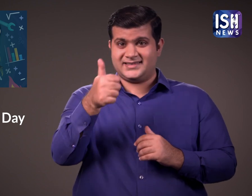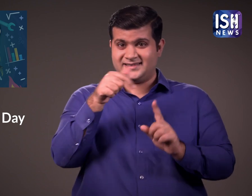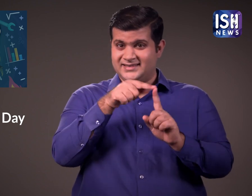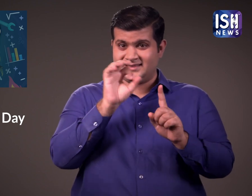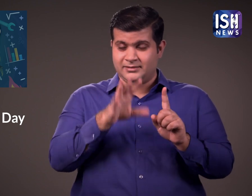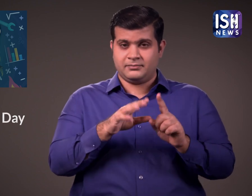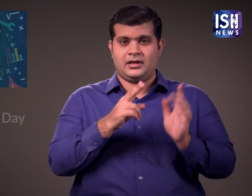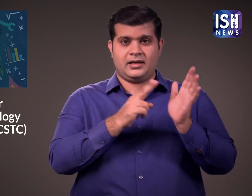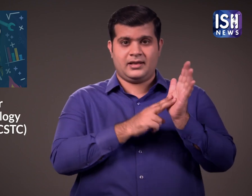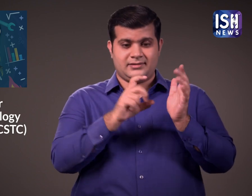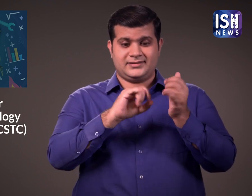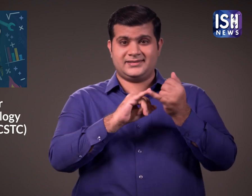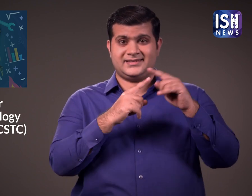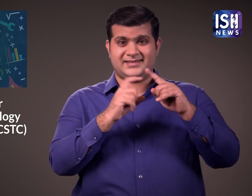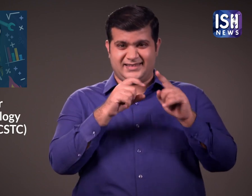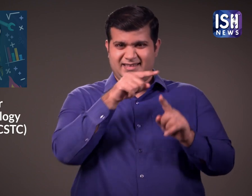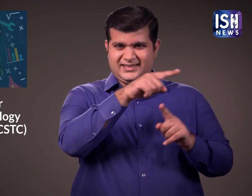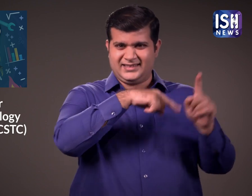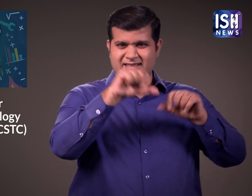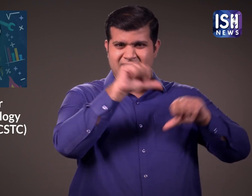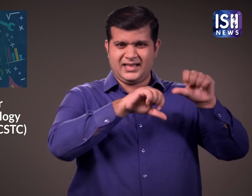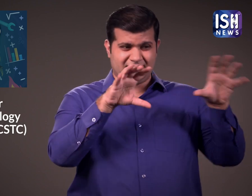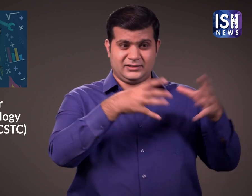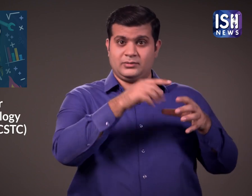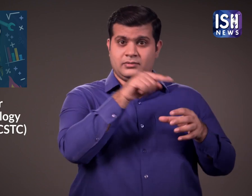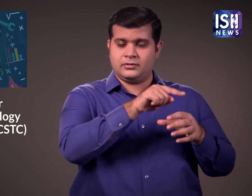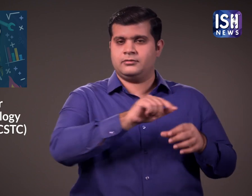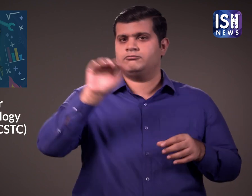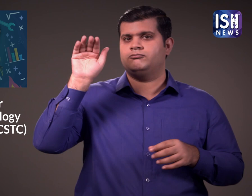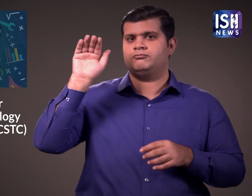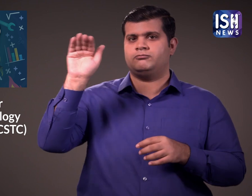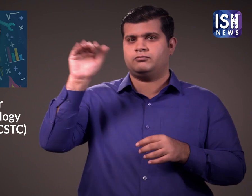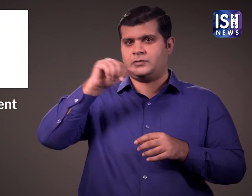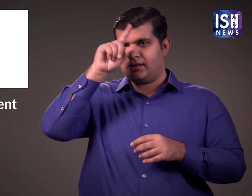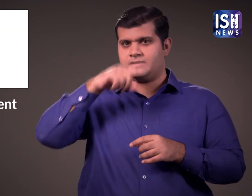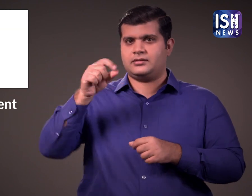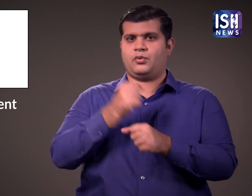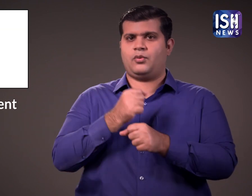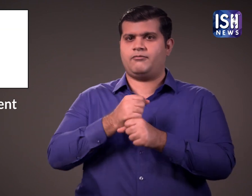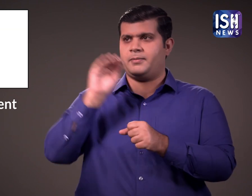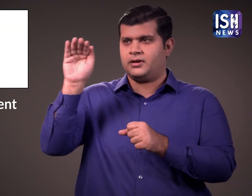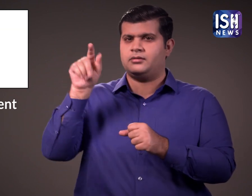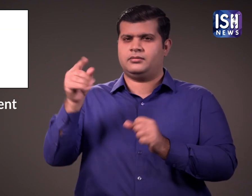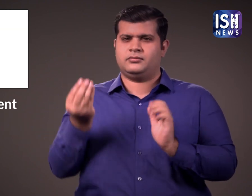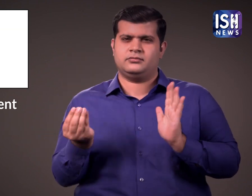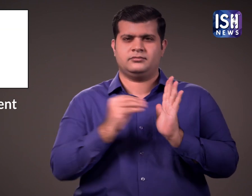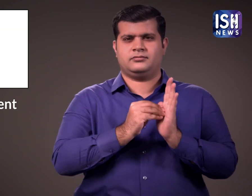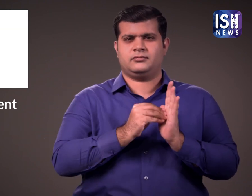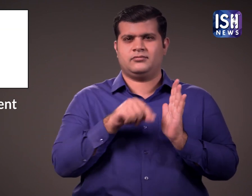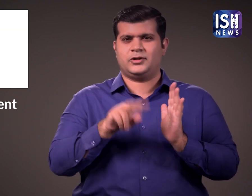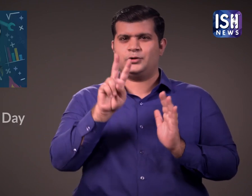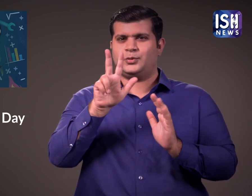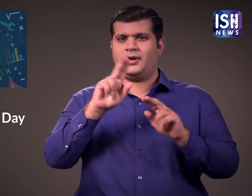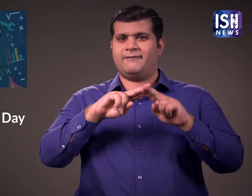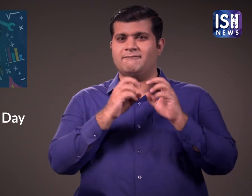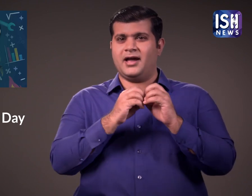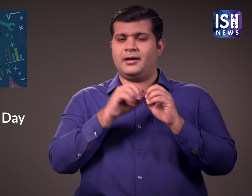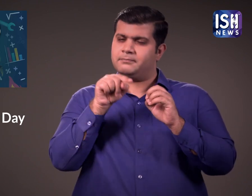1986 में NCSTC ने भारत सरकार से 28 फरवरी को राष्ट्य विज्ञान दिवस के रूप में घोशित